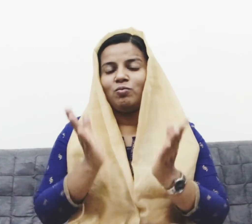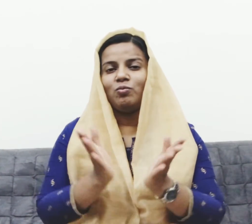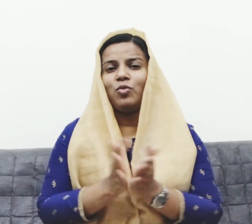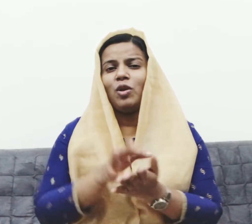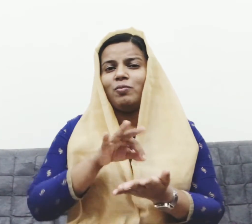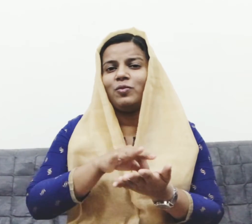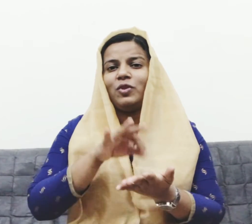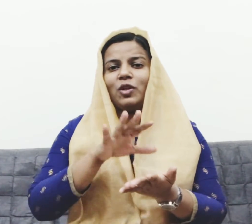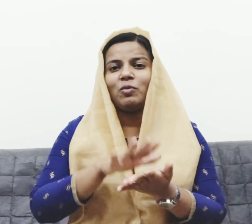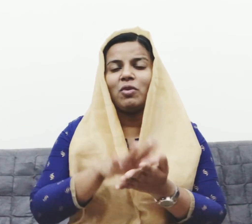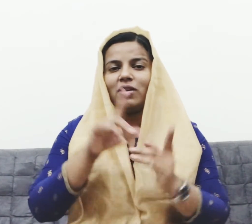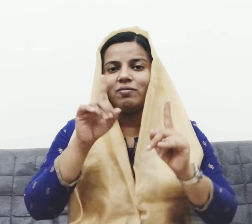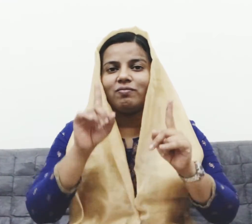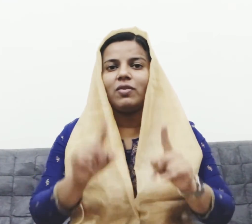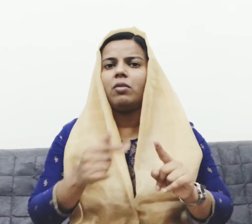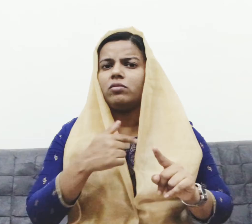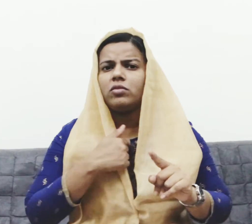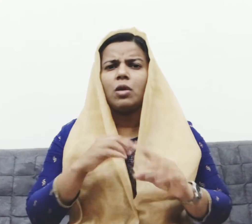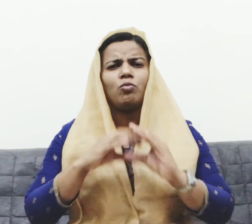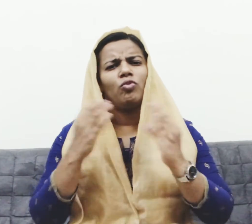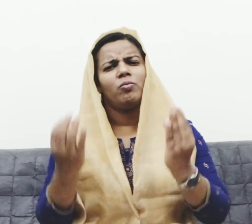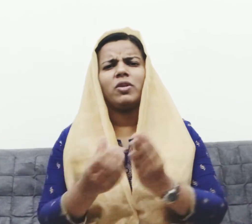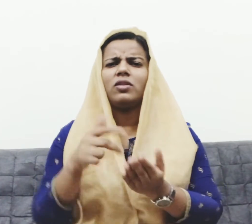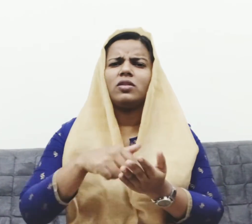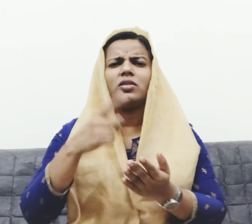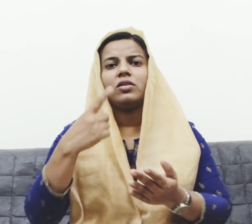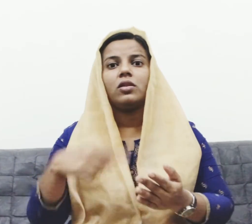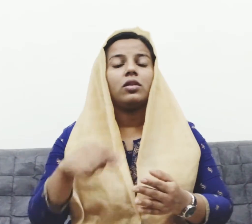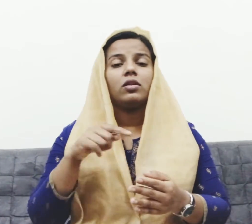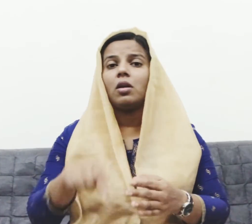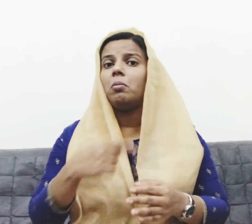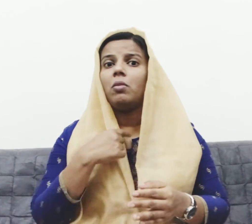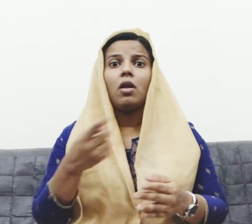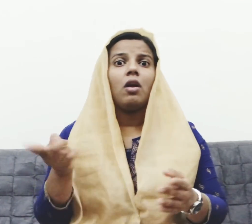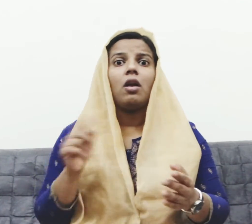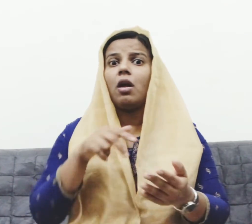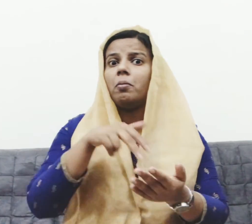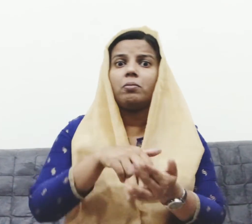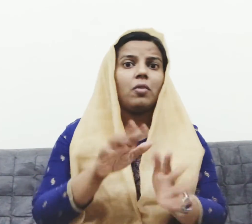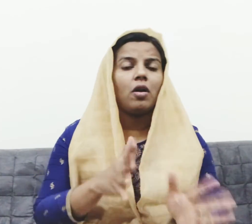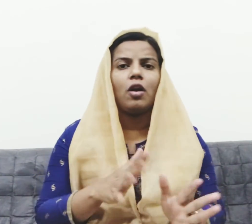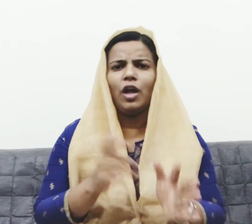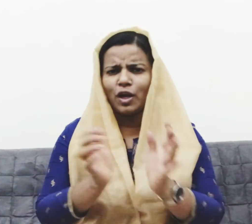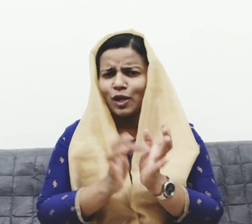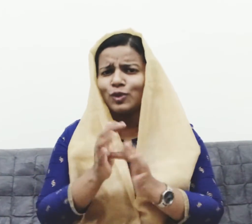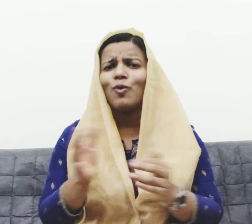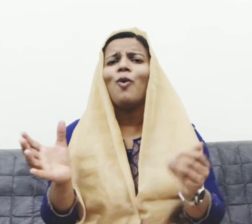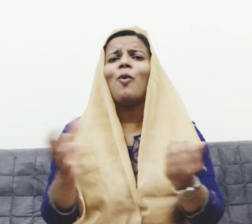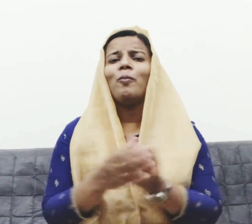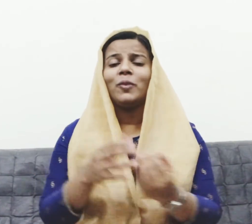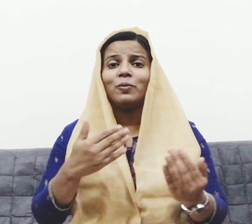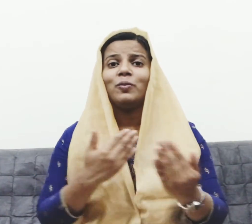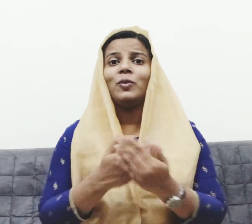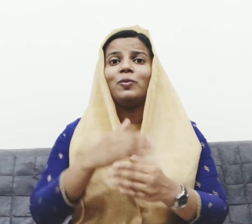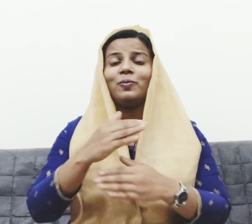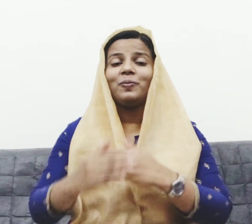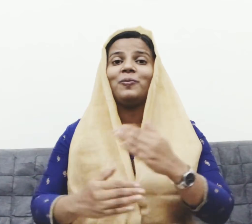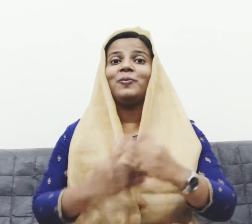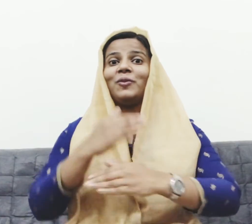ഞാൻ ഈ ലോകത്തിലാണെങ്കിലും ഞാൻ ലൗകികനല്ല, എൻ്റെ ചിന്ത എൻ്റെ യേശുവിൻ്റെ അടുക്കിലേക്ക് പോകുന്നതിനെക്കുറിച്ചായിരിക്കണം. അവൻ എനിക്ക് വേണ്ടി ഒരുക്കുന്നൊരു